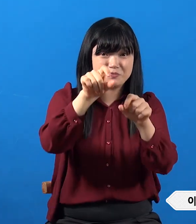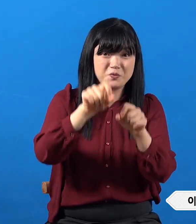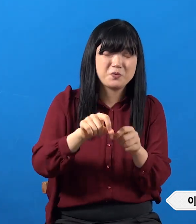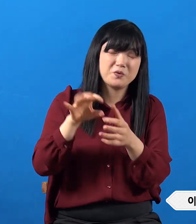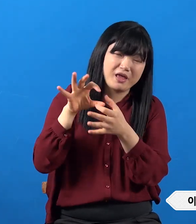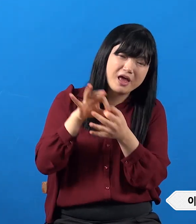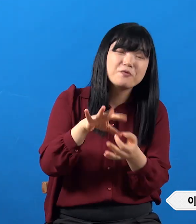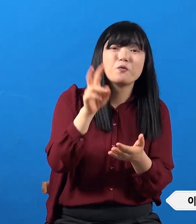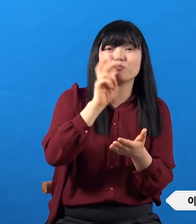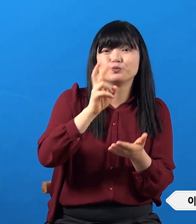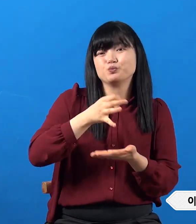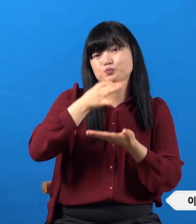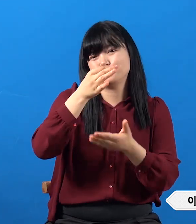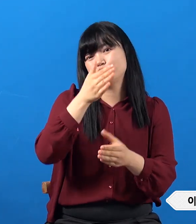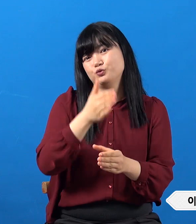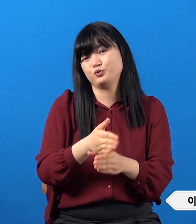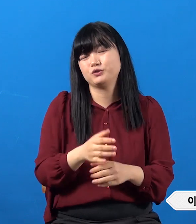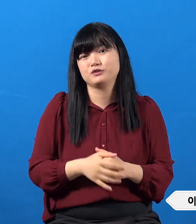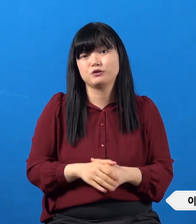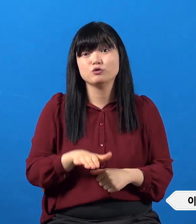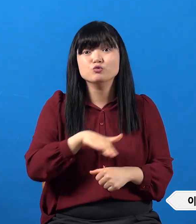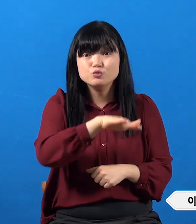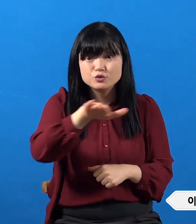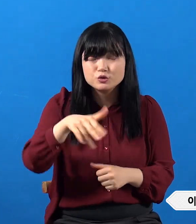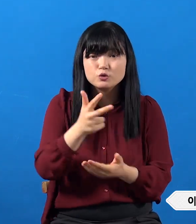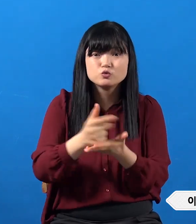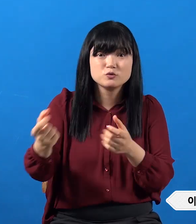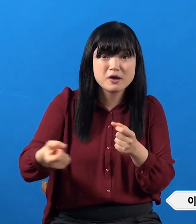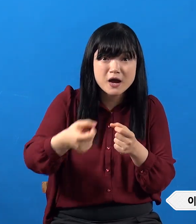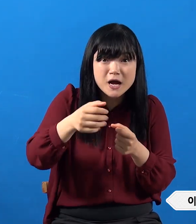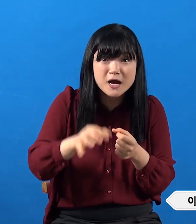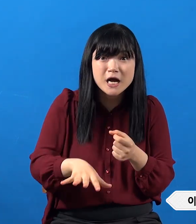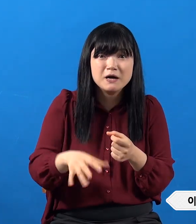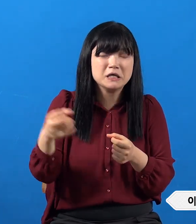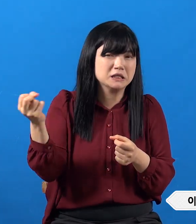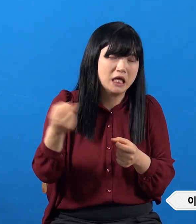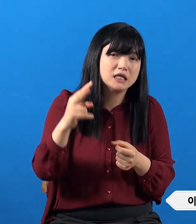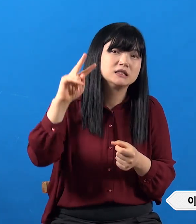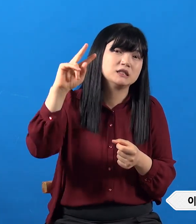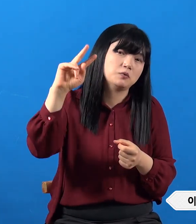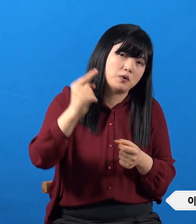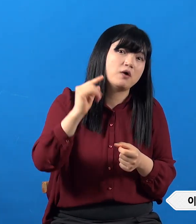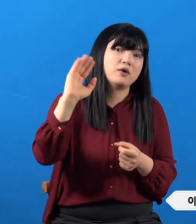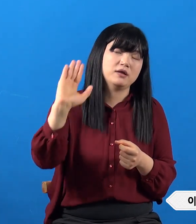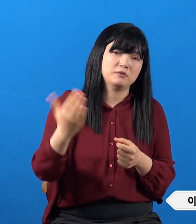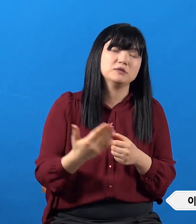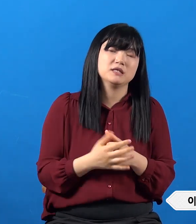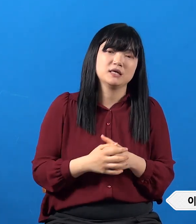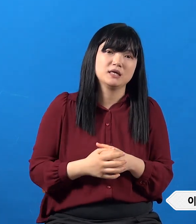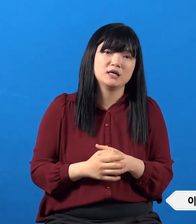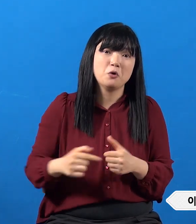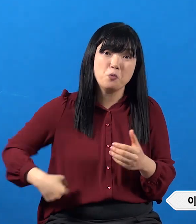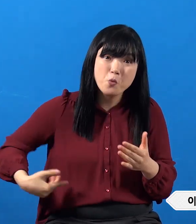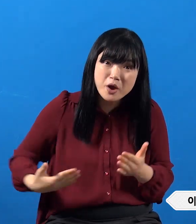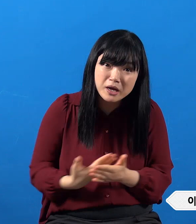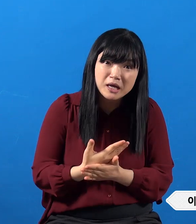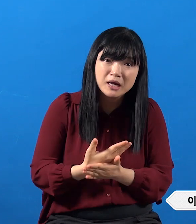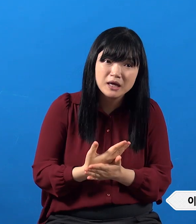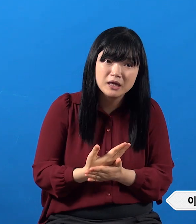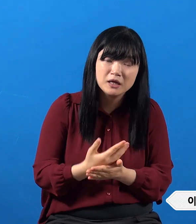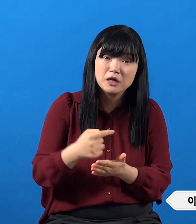부르잖아요. 자, 우리도 주님 앞에 다시 나와야 할 필요가 있는 것 아니에요.